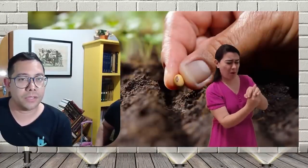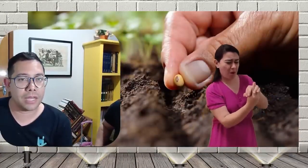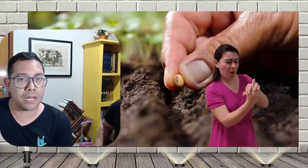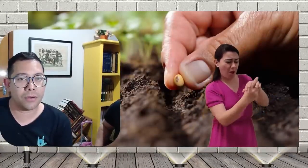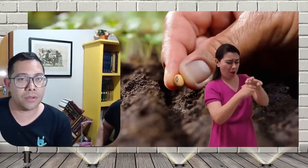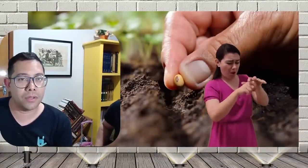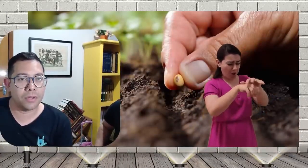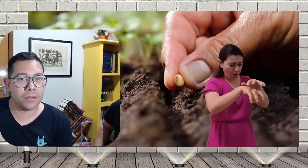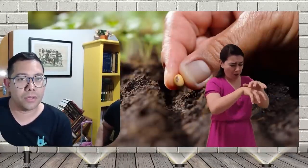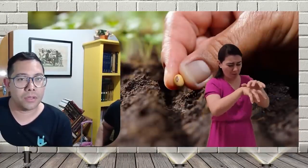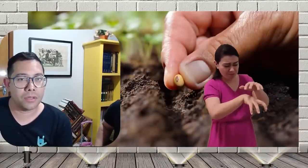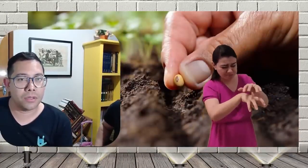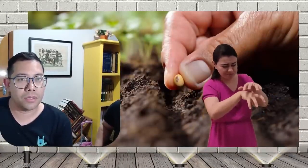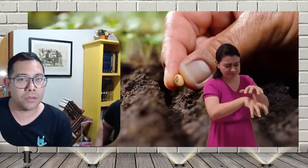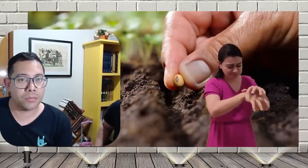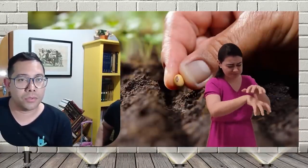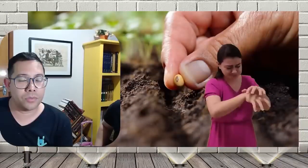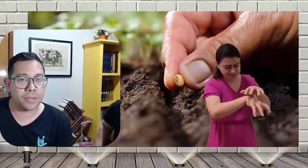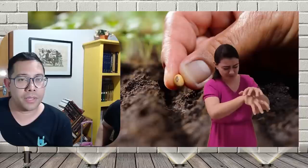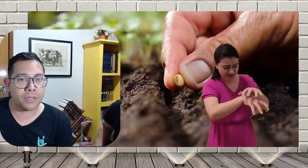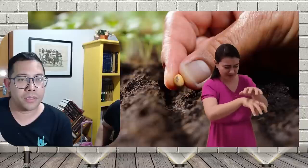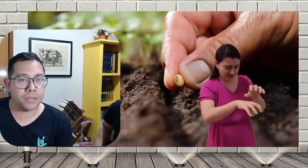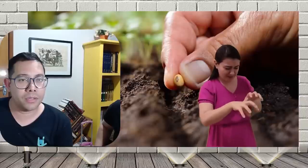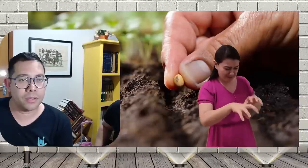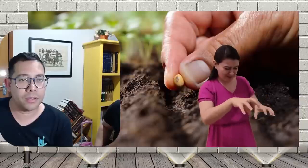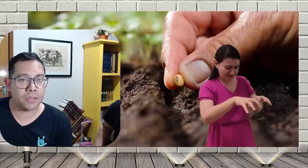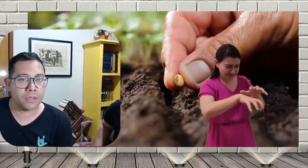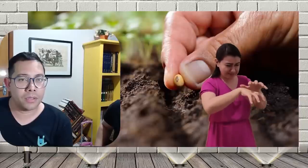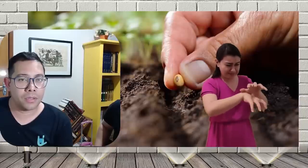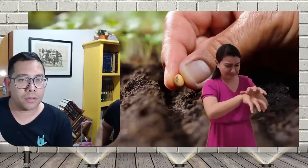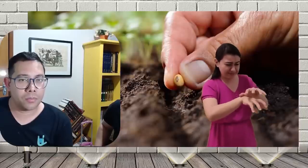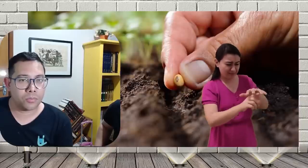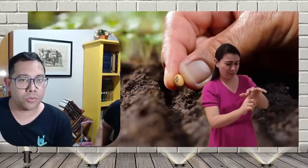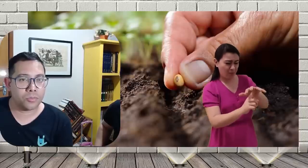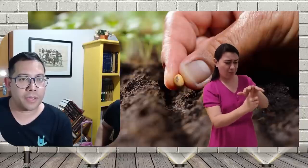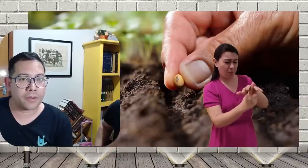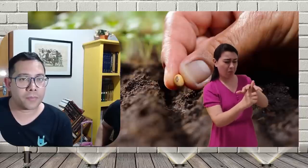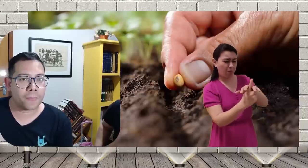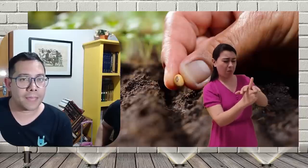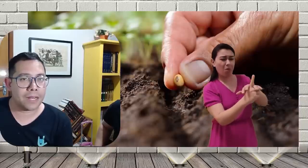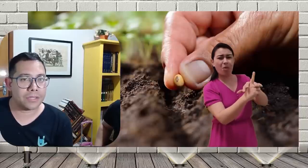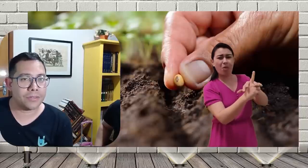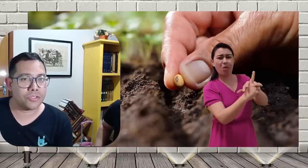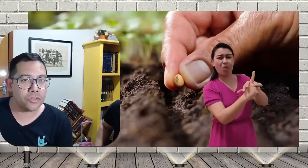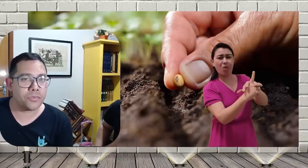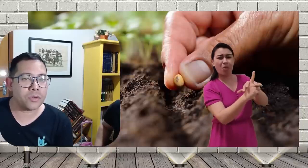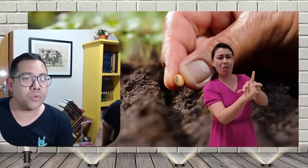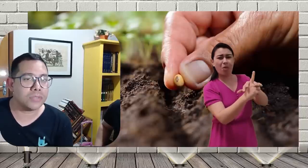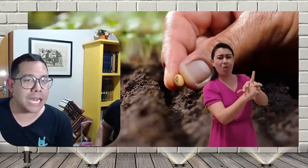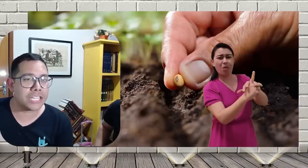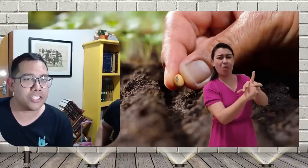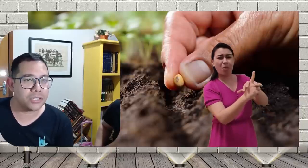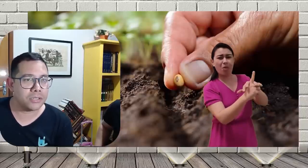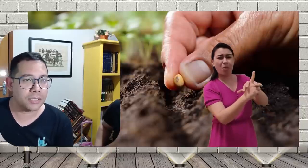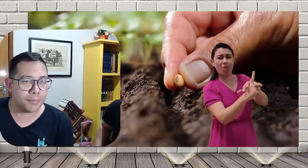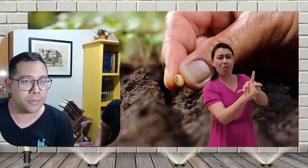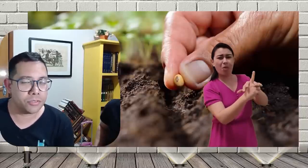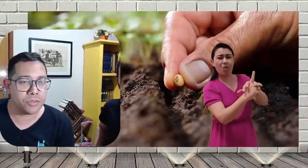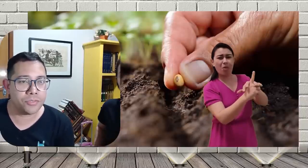Olha lá, ó. Muito bem. Muito bem. Olha lá, tendo dificuldade, tá bom? De se